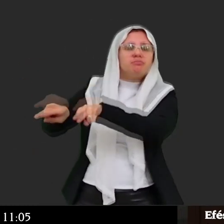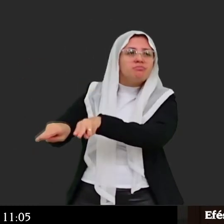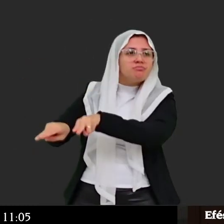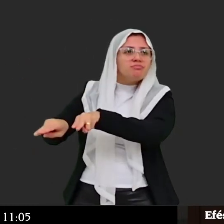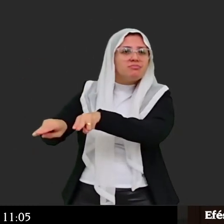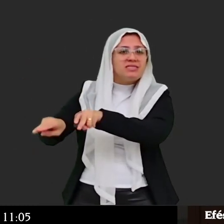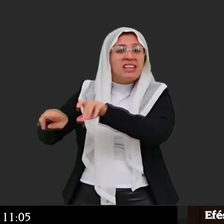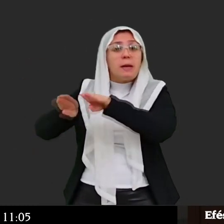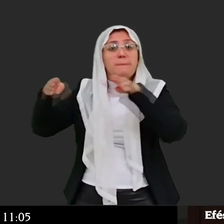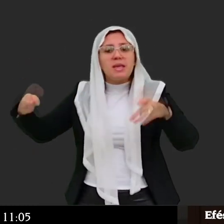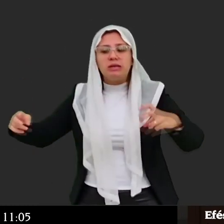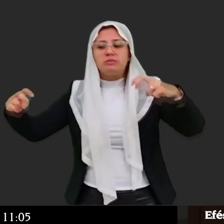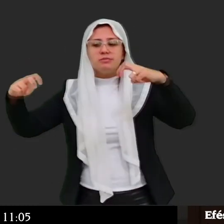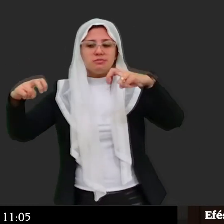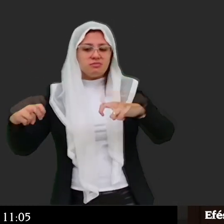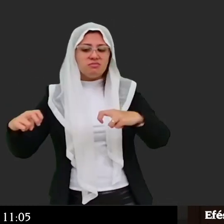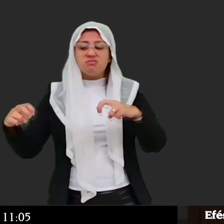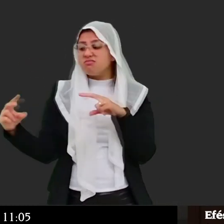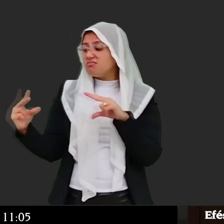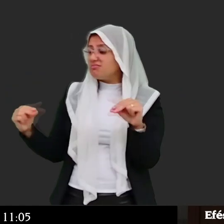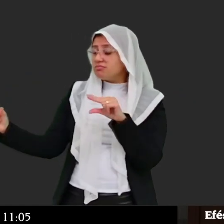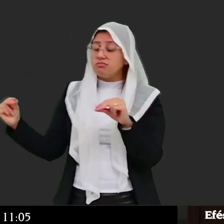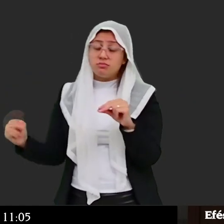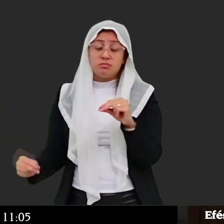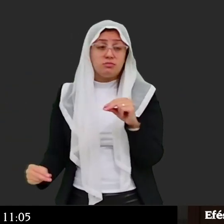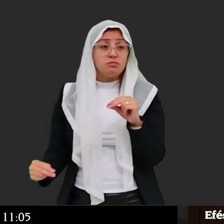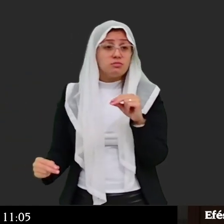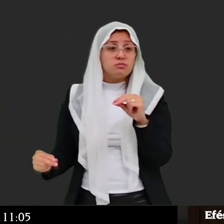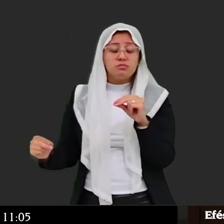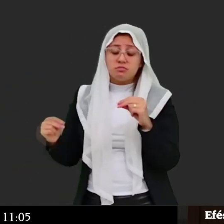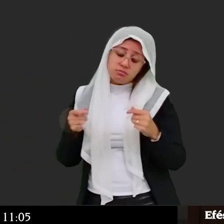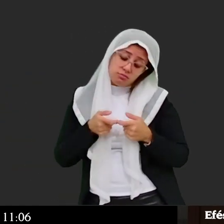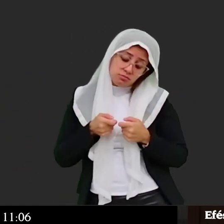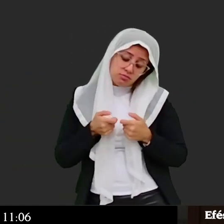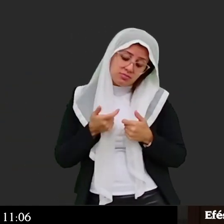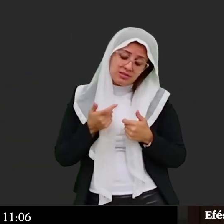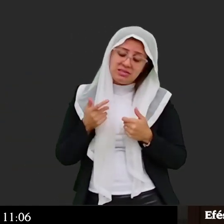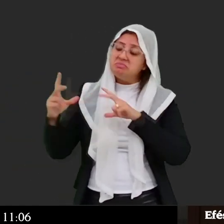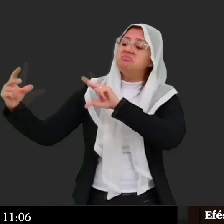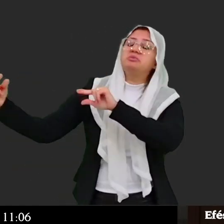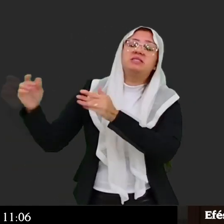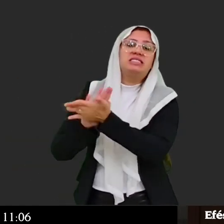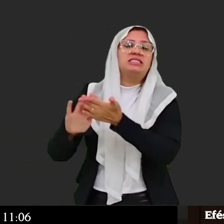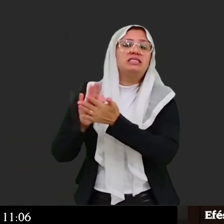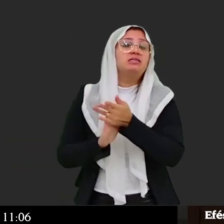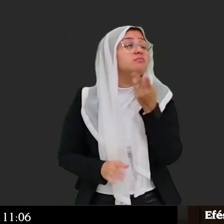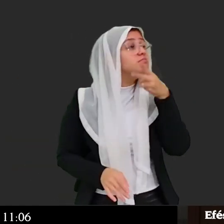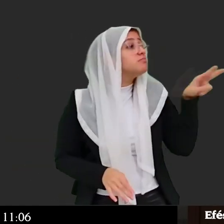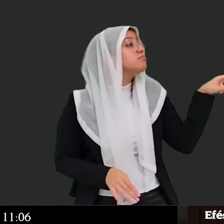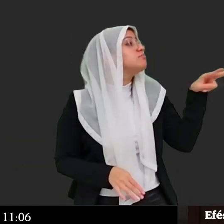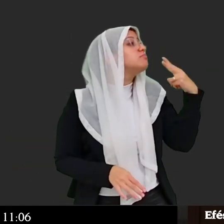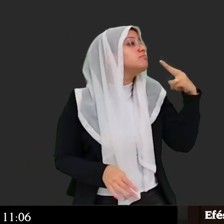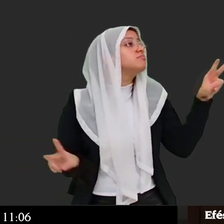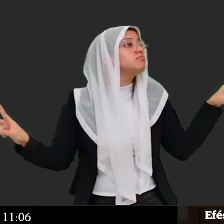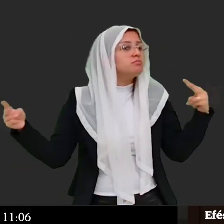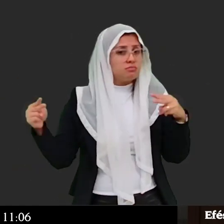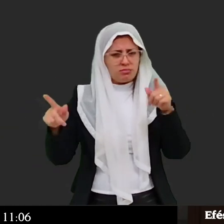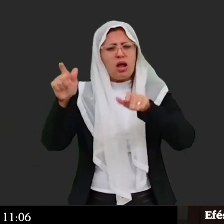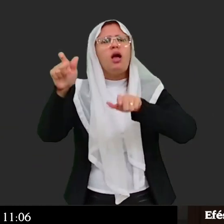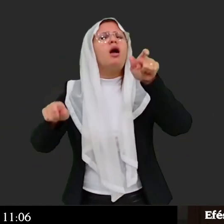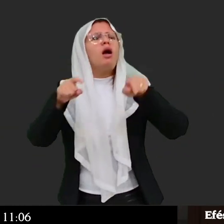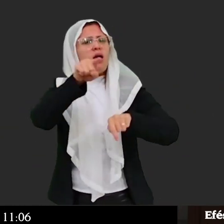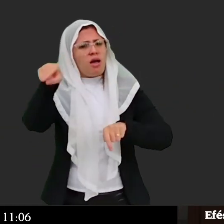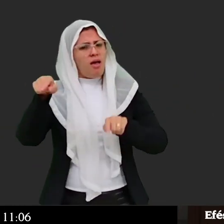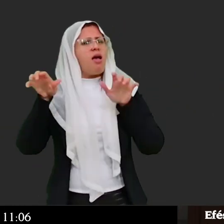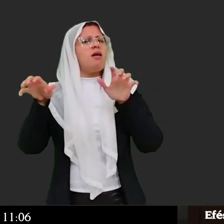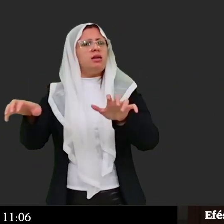mesma mesa, mas não fala mais, não olha mais no rosto, não tem mais prazer de estar junto. Alguns estão aqui nesta manhã